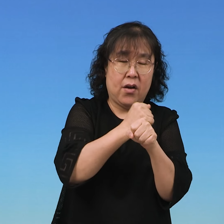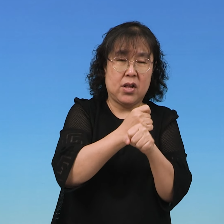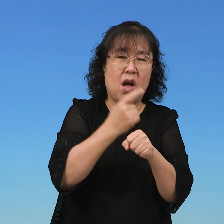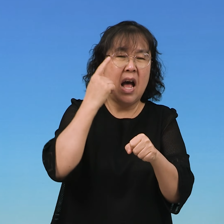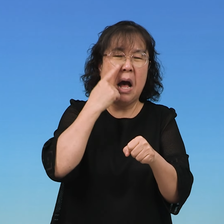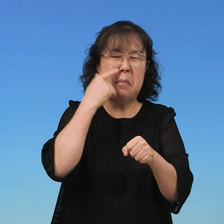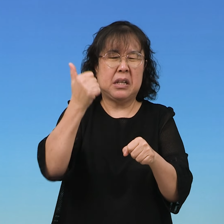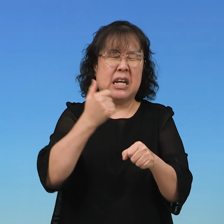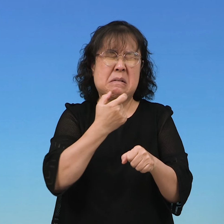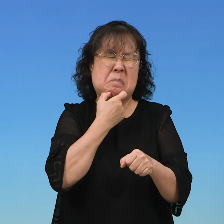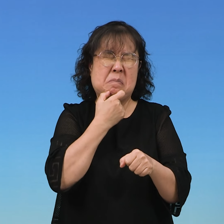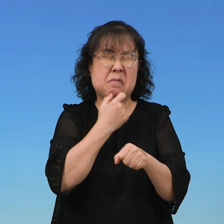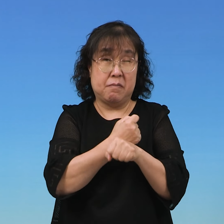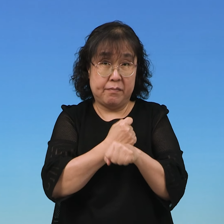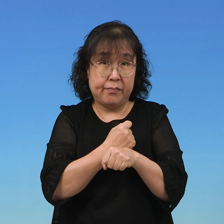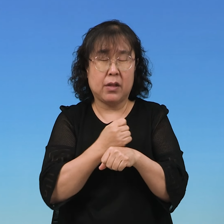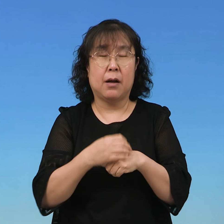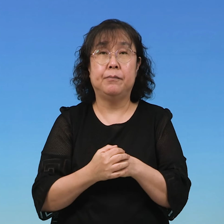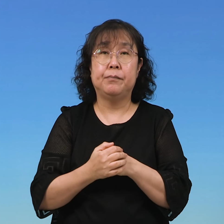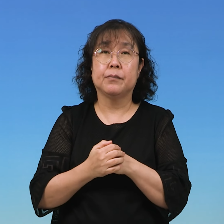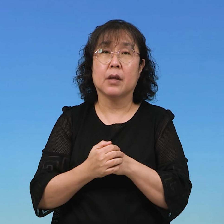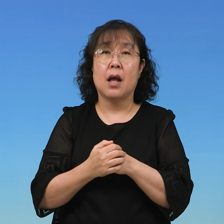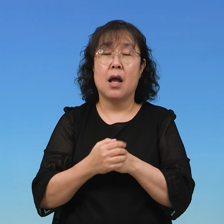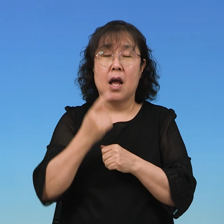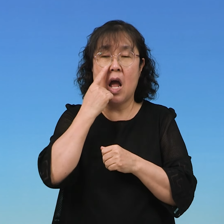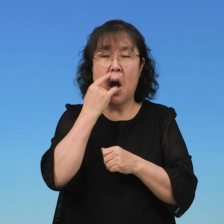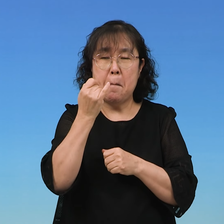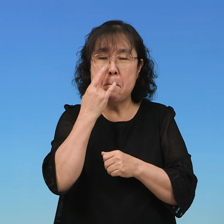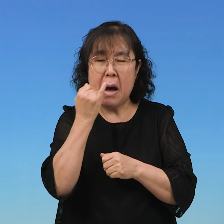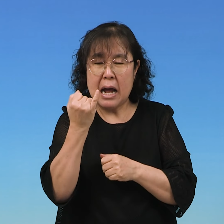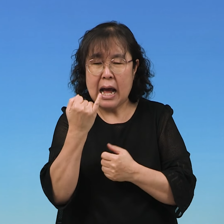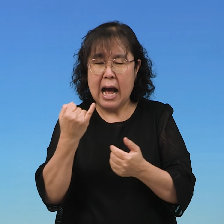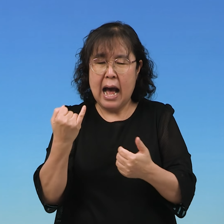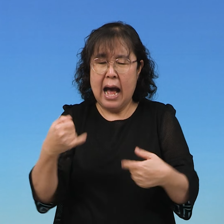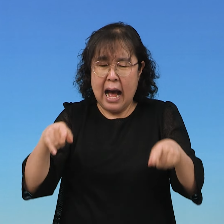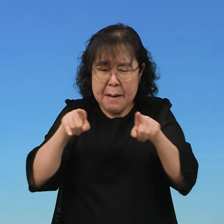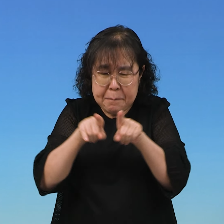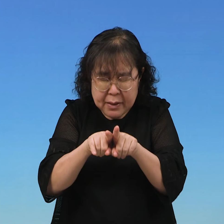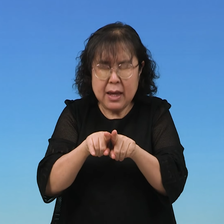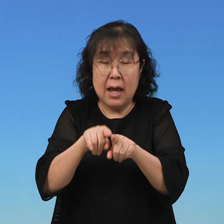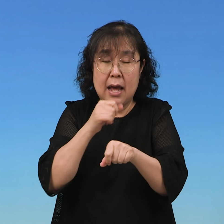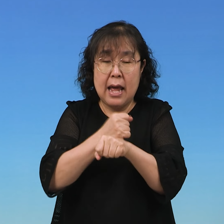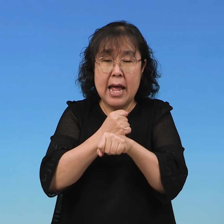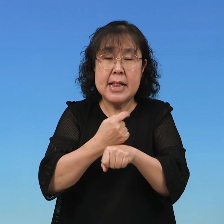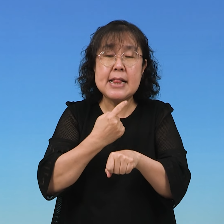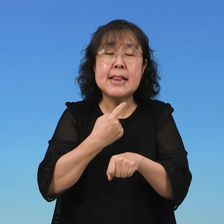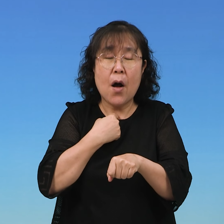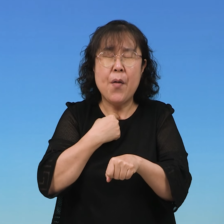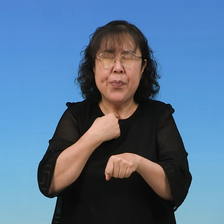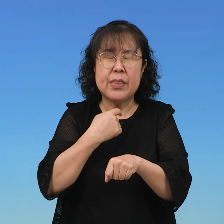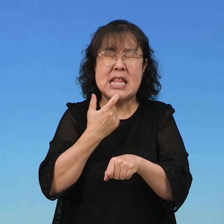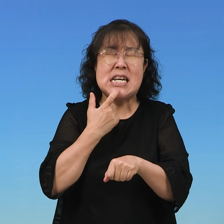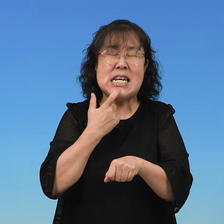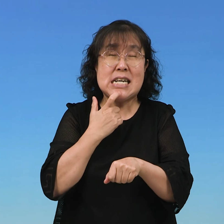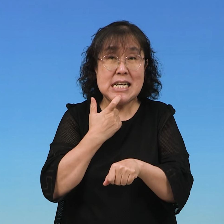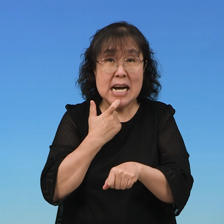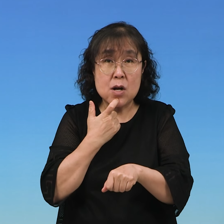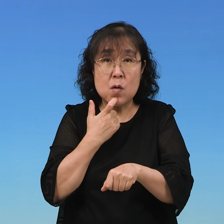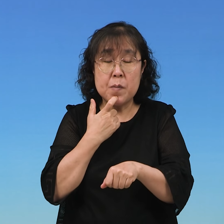아닙니까? 그러니까 이 마마보이 같이 늘 엄마 주변을 맴돌던 이 야곱 입장에서 갑자기